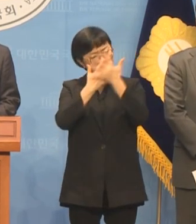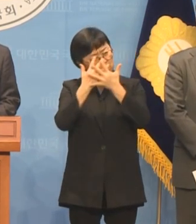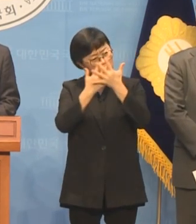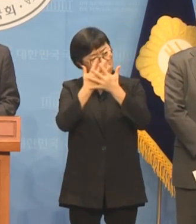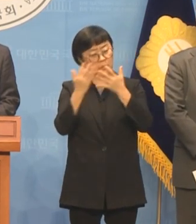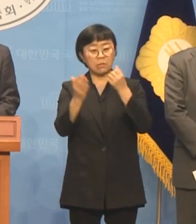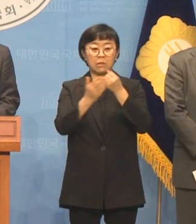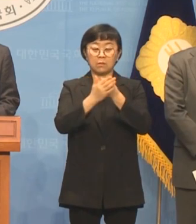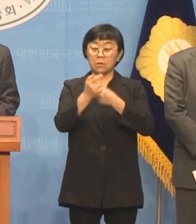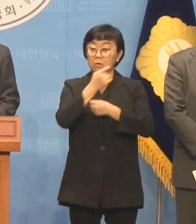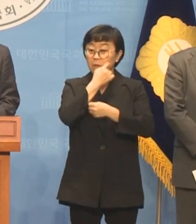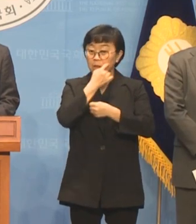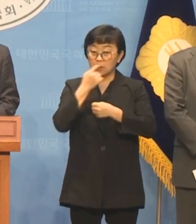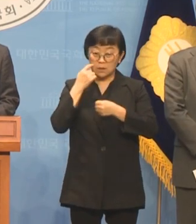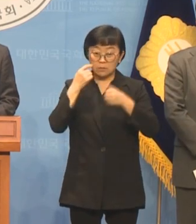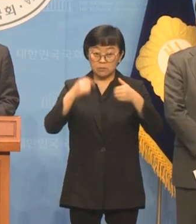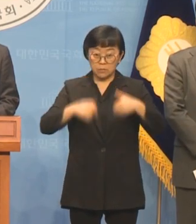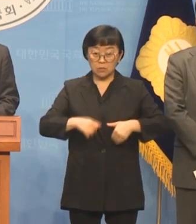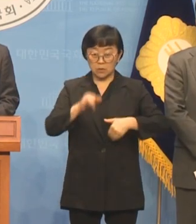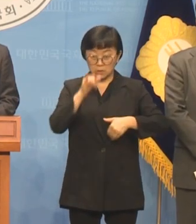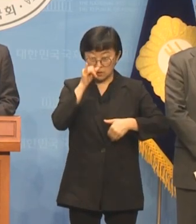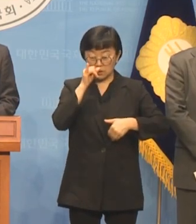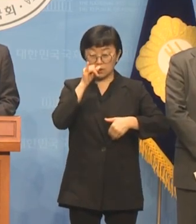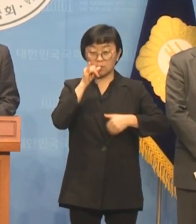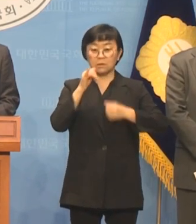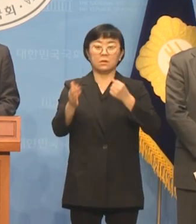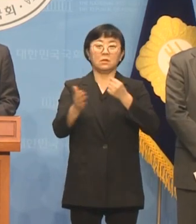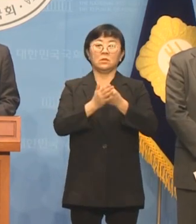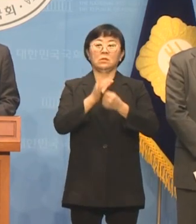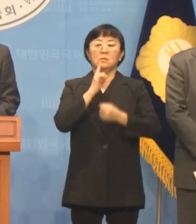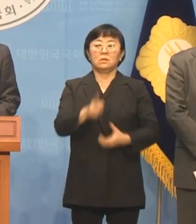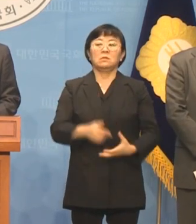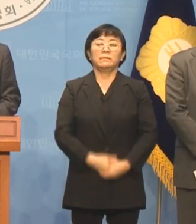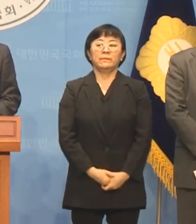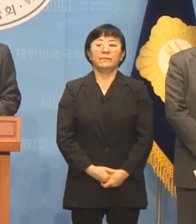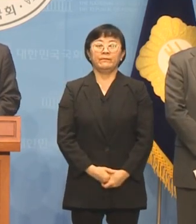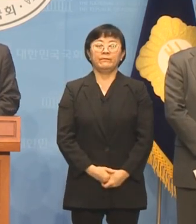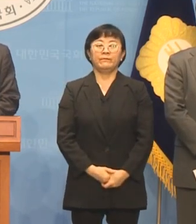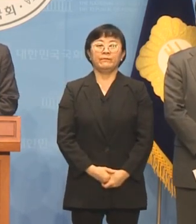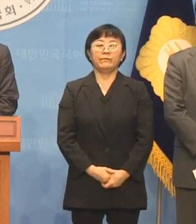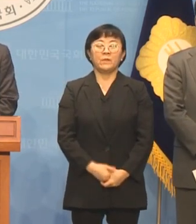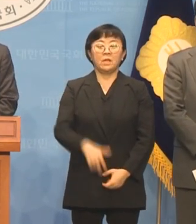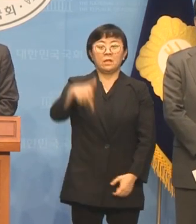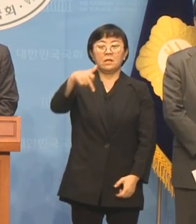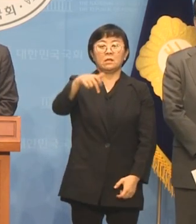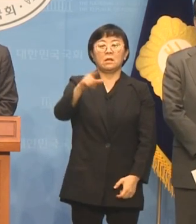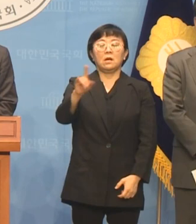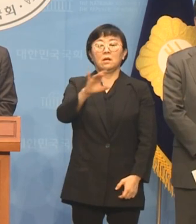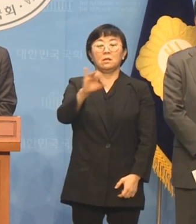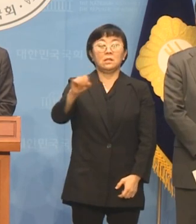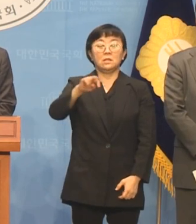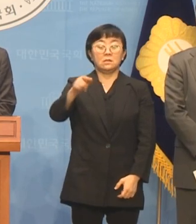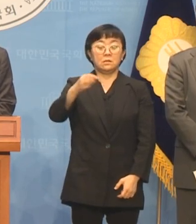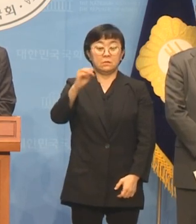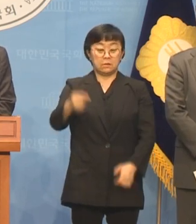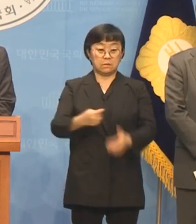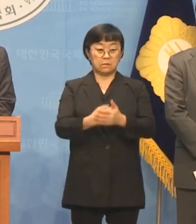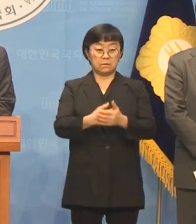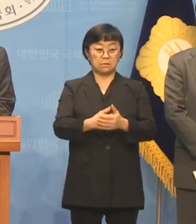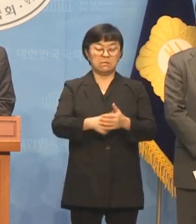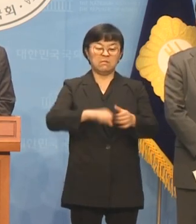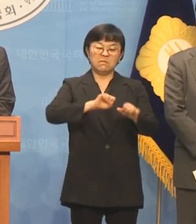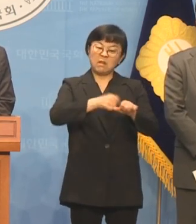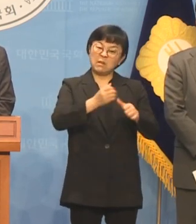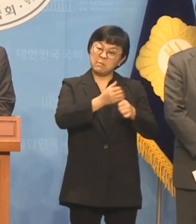불분명해서 좀 확인할 부분이 있다라는 것이었고 또 하나는 지금 카이스트 졸업생에 대한 강제